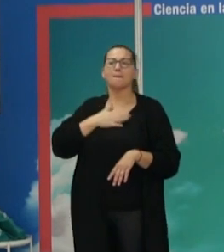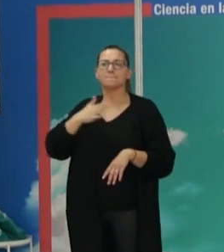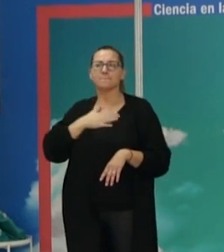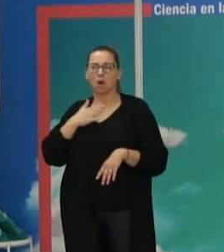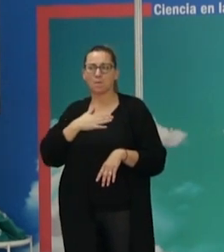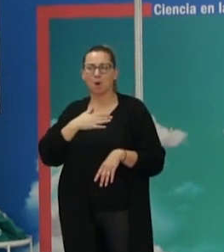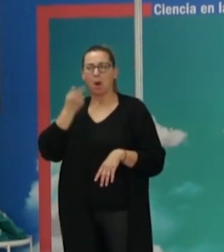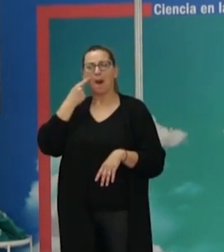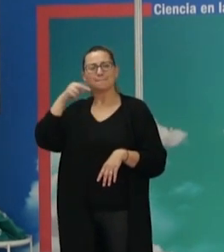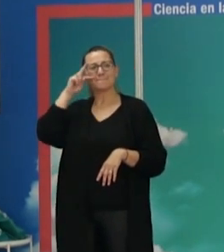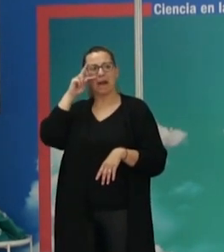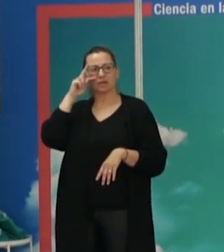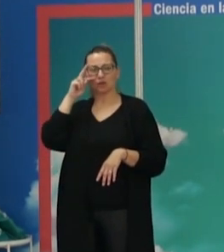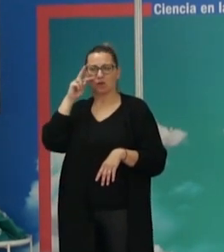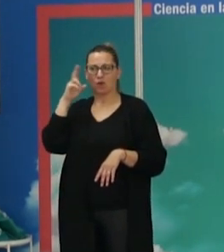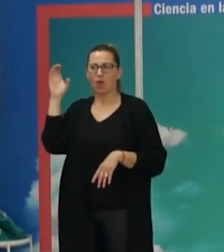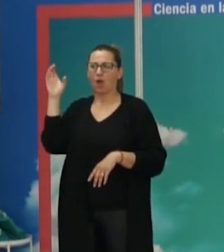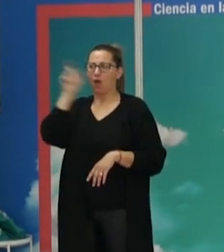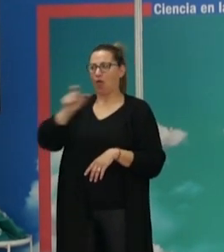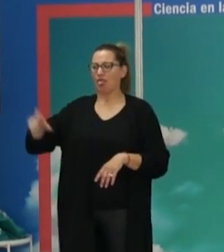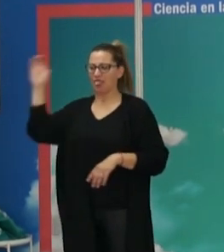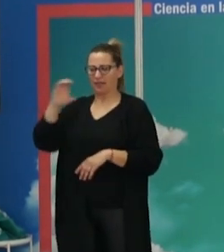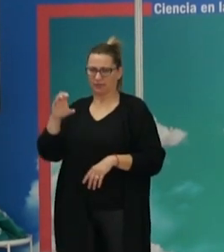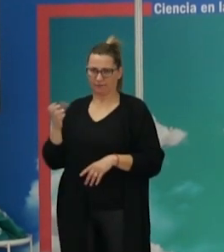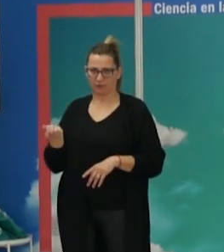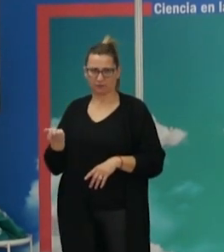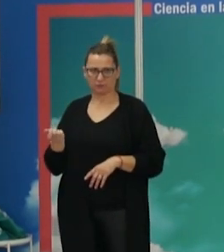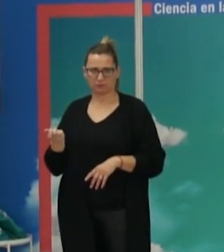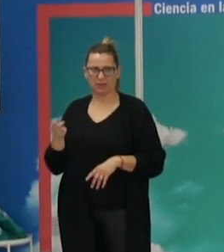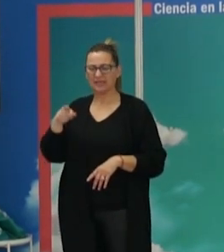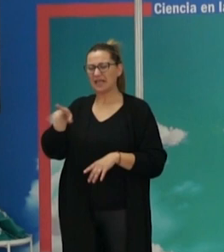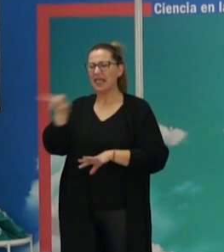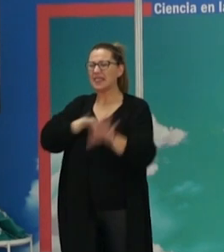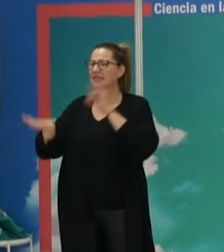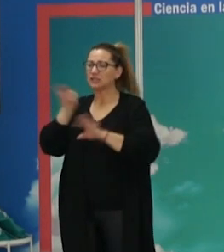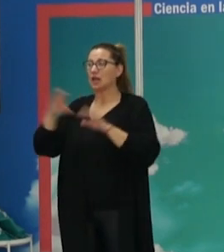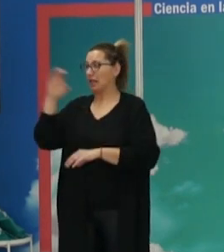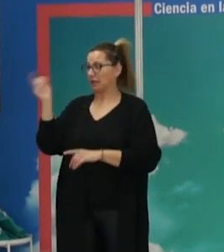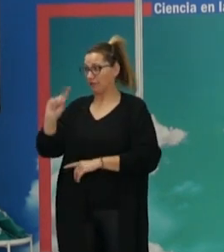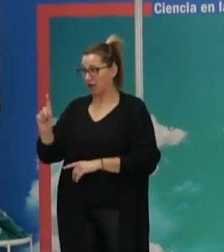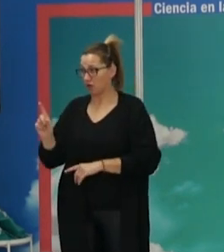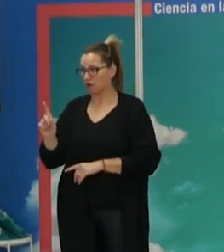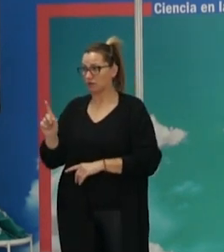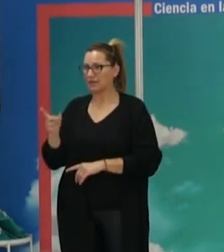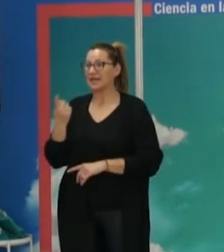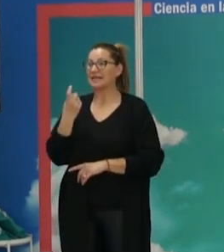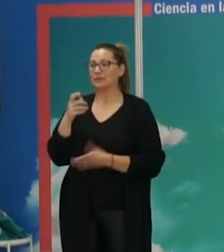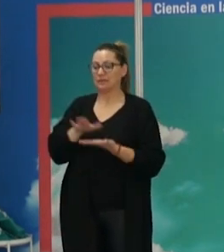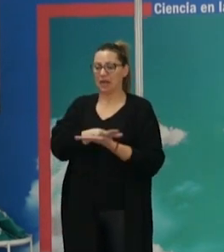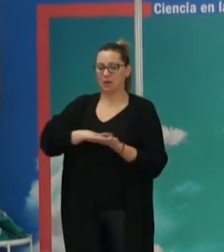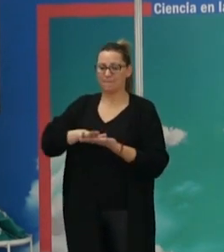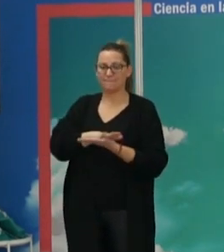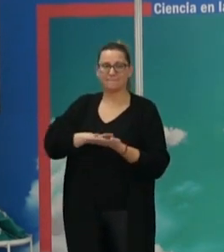científicos que toman decisiones que no son científicas. Y esas decisiones deben justificarlas sobre la base de